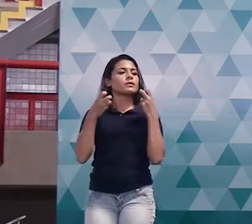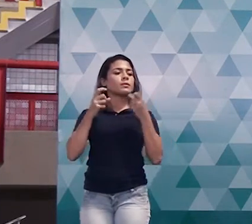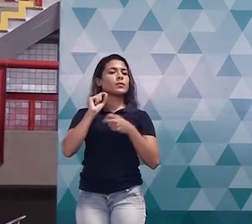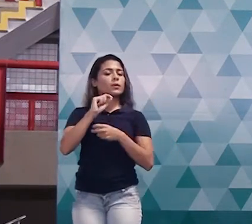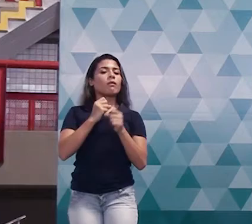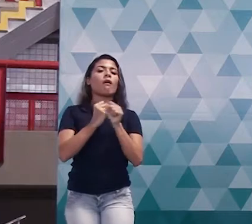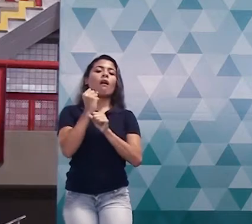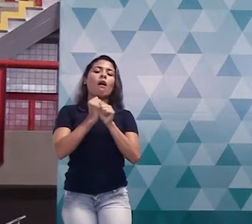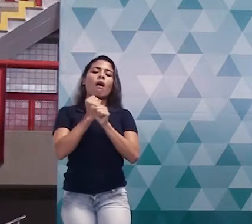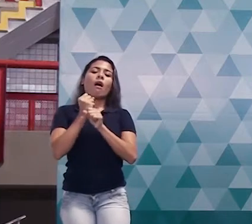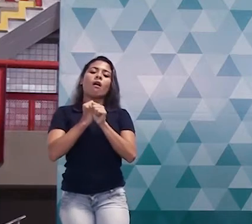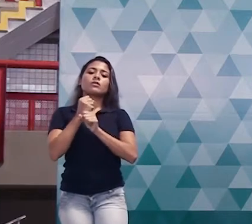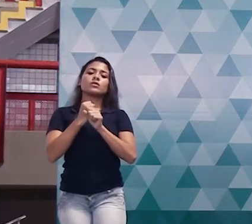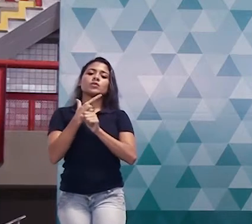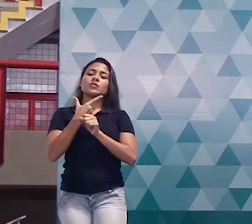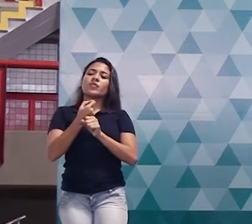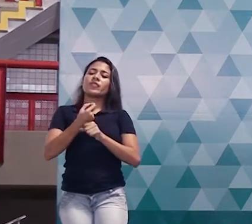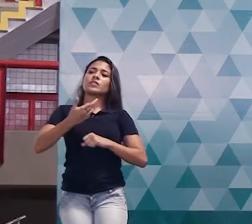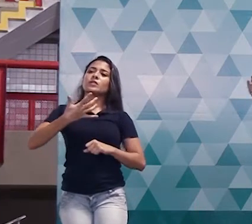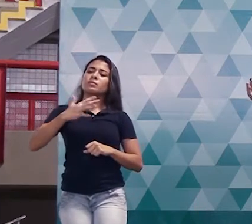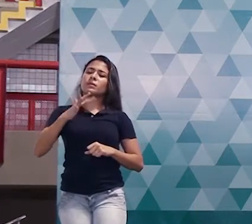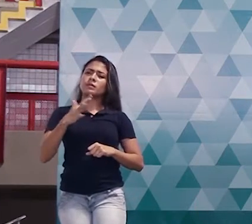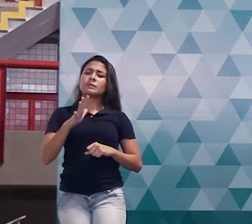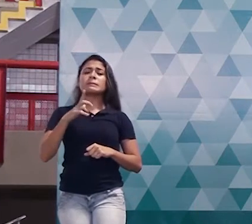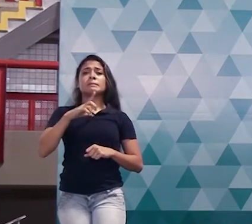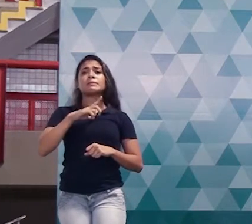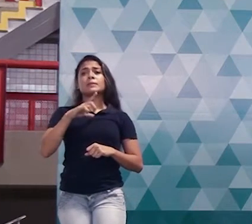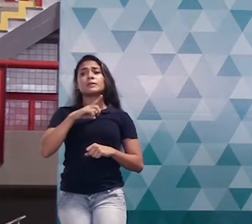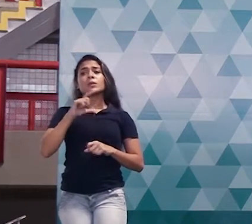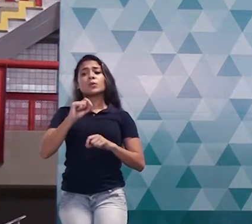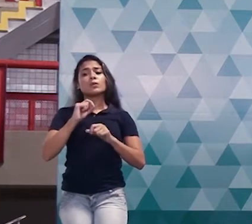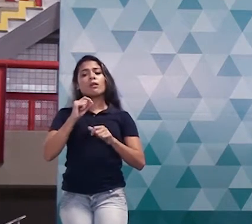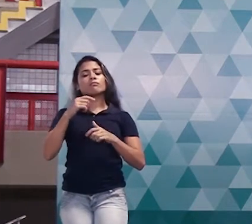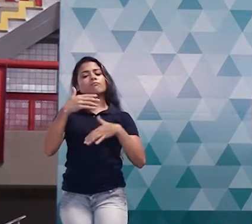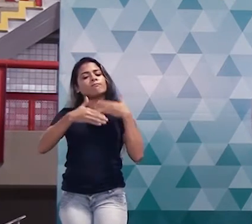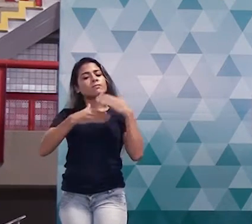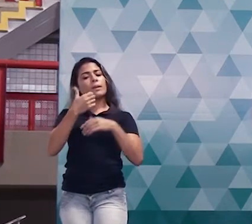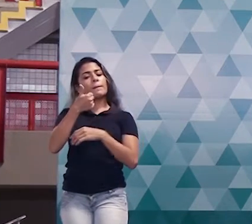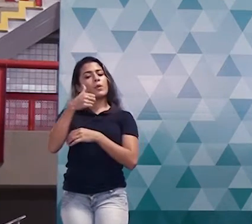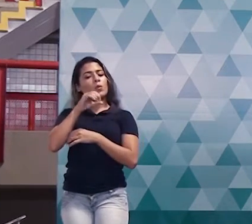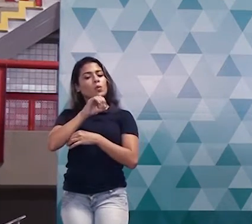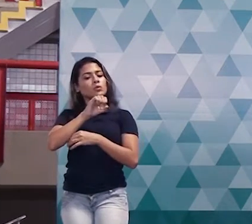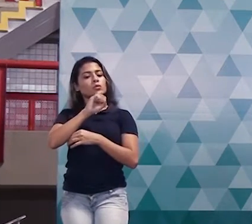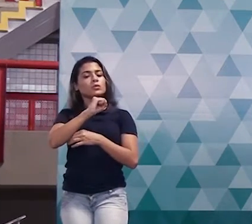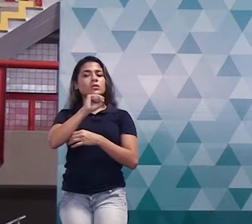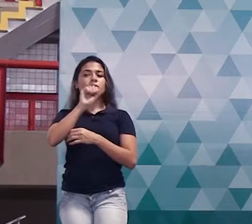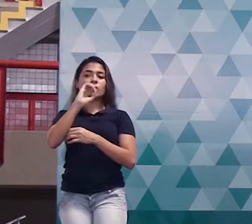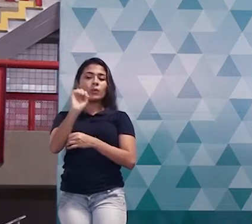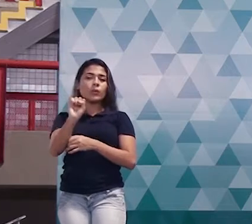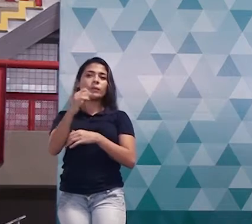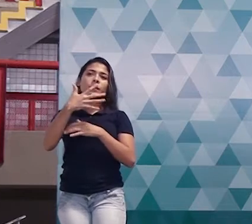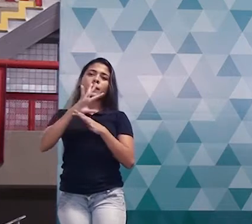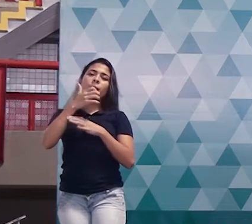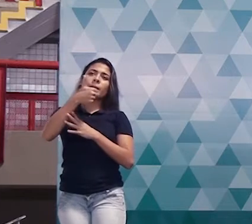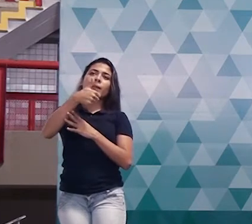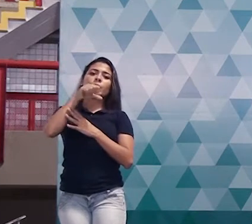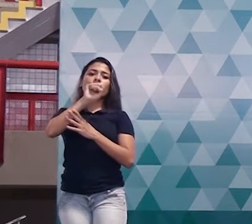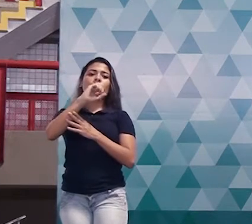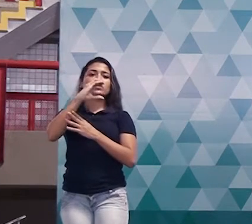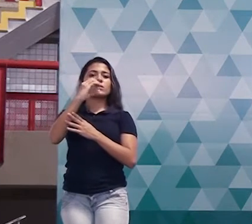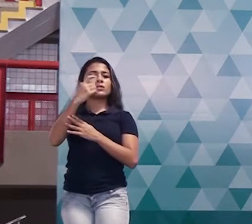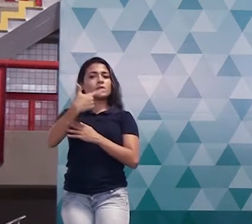20 anos, praticamente aí, né? Na verdade 12 anos, de 1808 a 1820, os 12 anos que a família real esteve